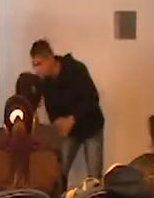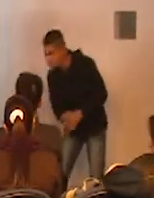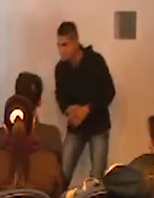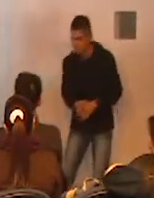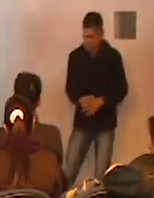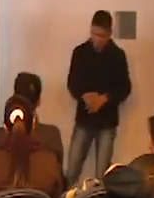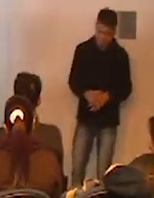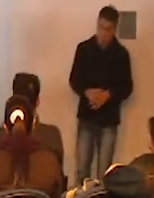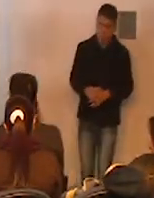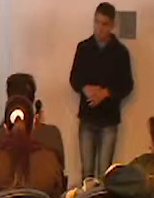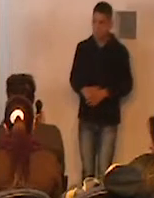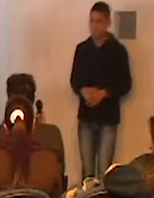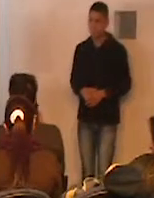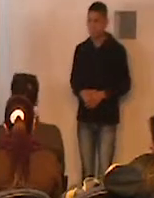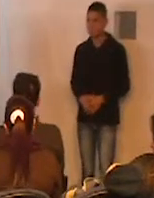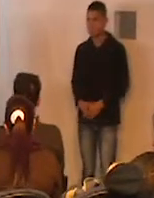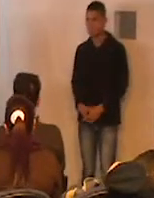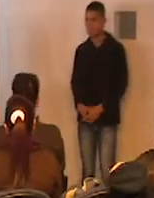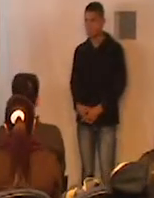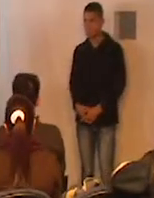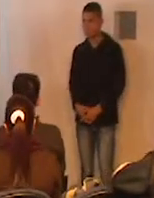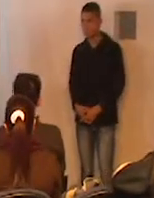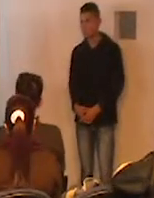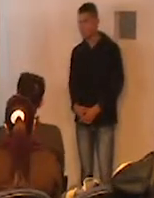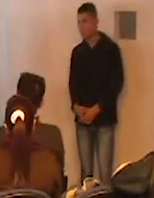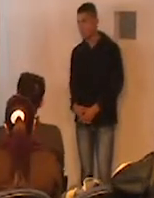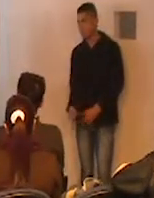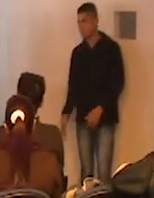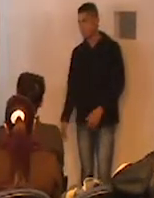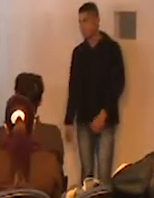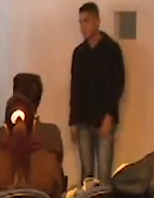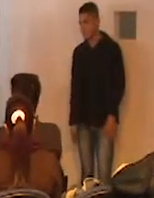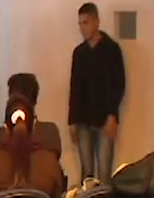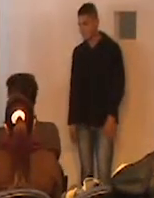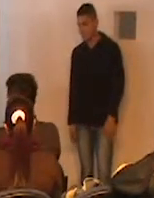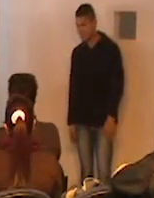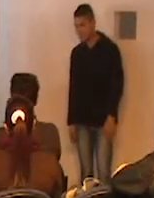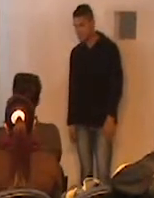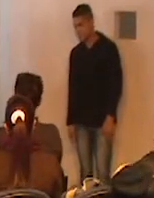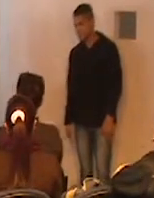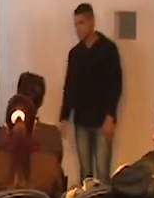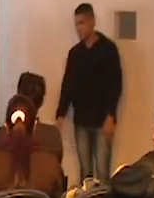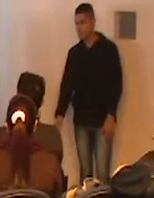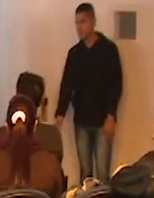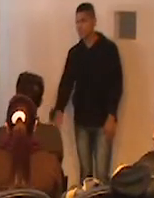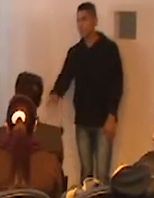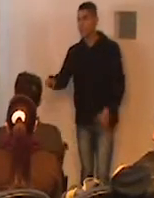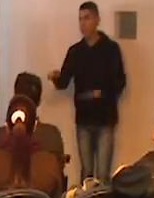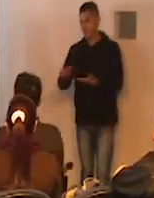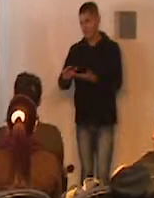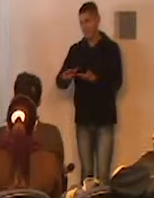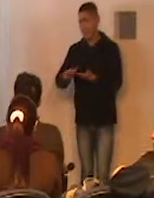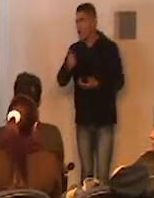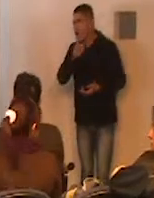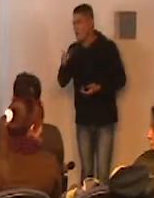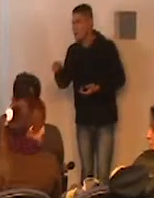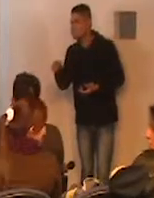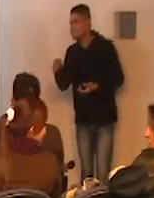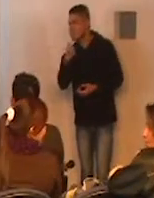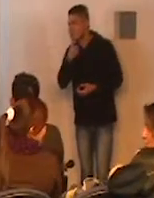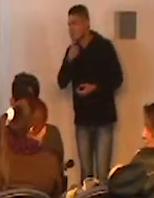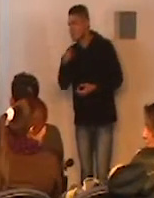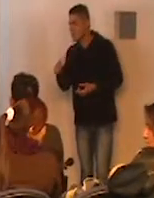intervenciones que se acabaron de realizar. Tengo 10 minutos para ello, entonces podemos comenzar.